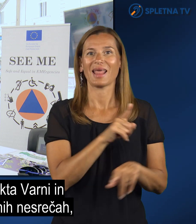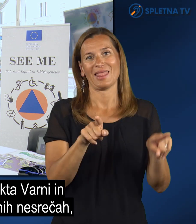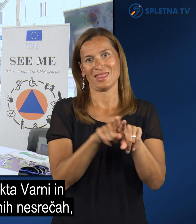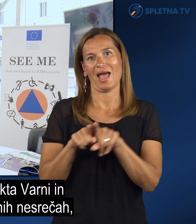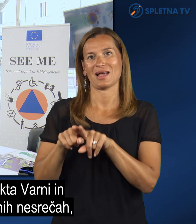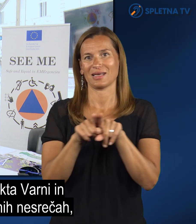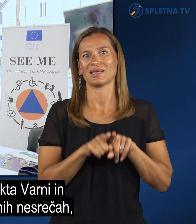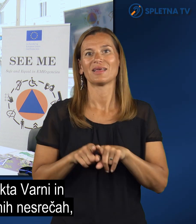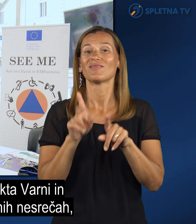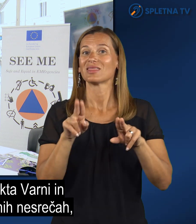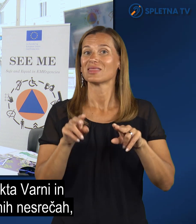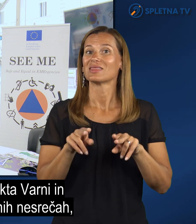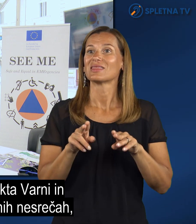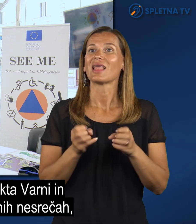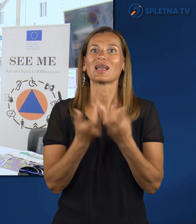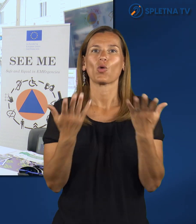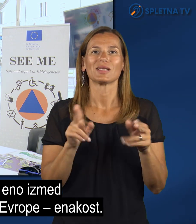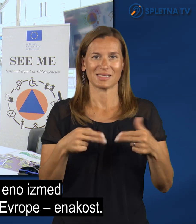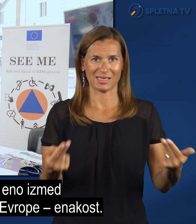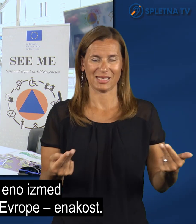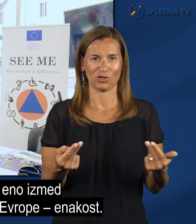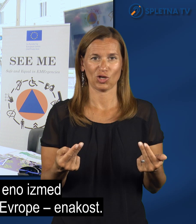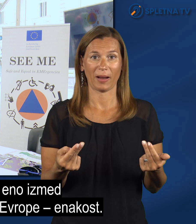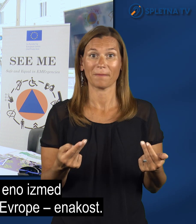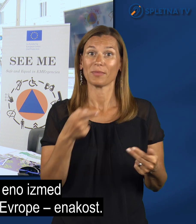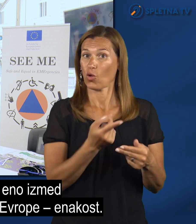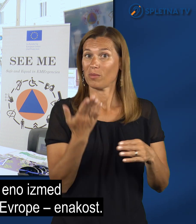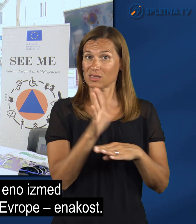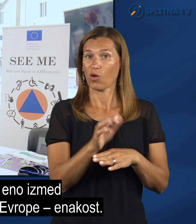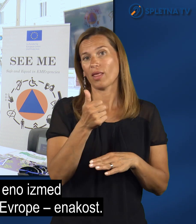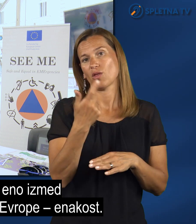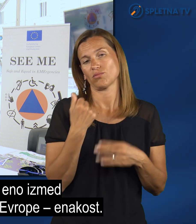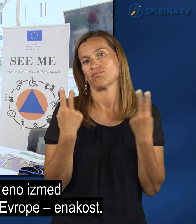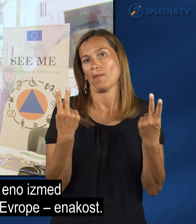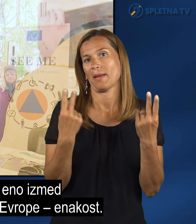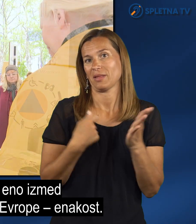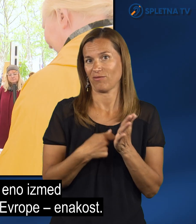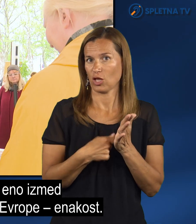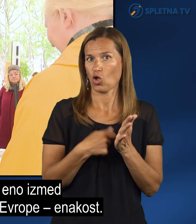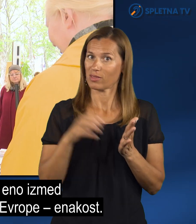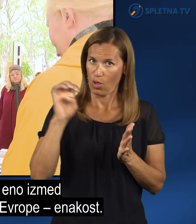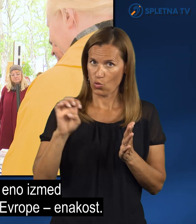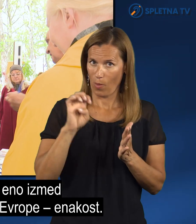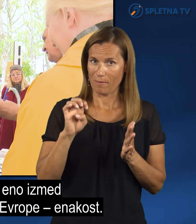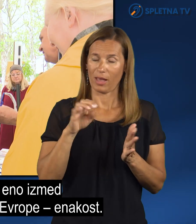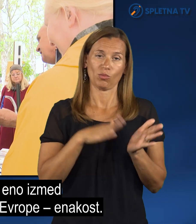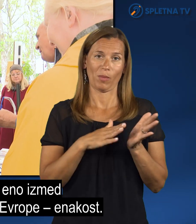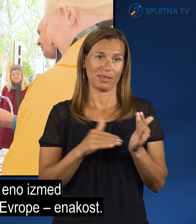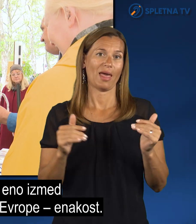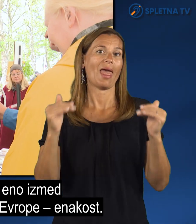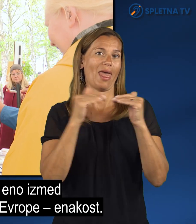v naravnih nesrečah, ki predstavljajo eno izmed pomembnih vrednot Evrope,